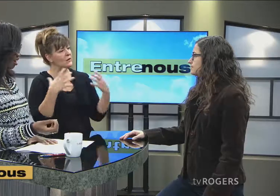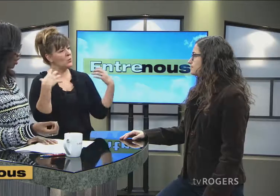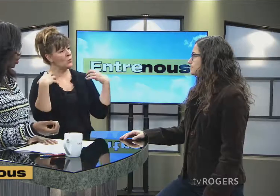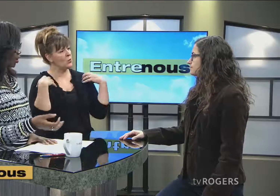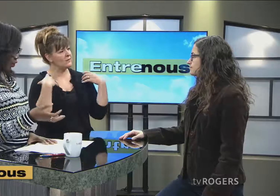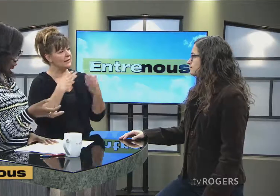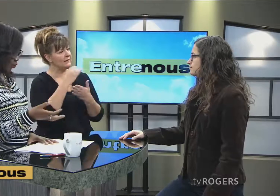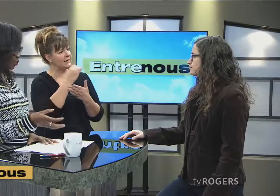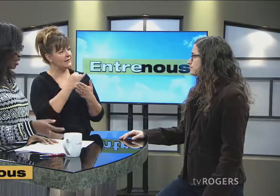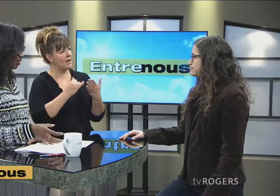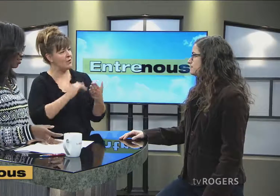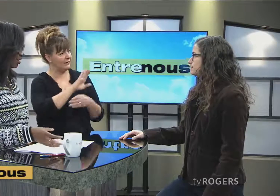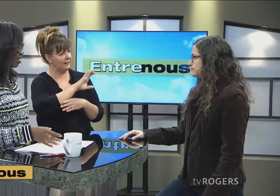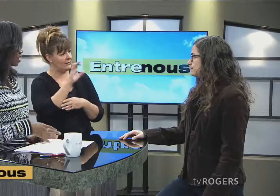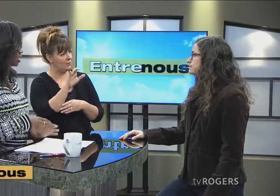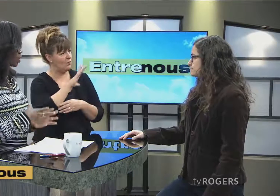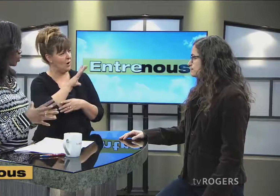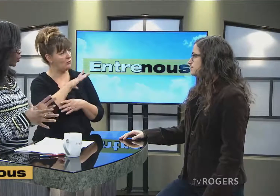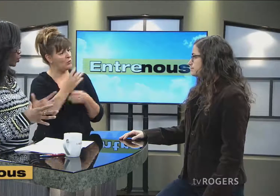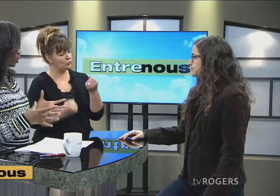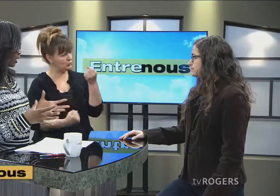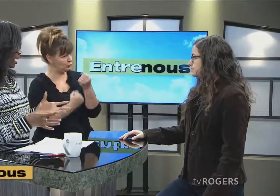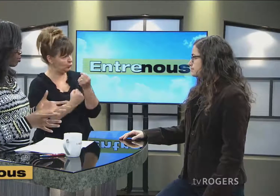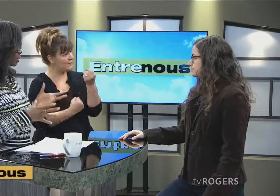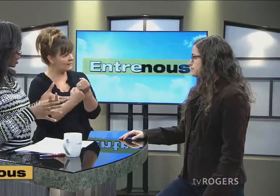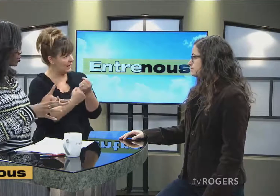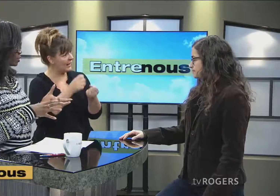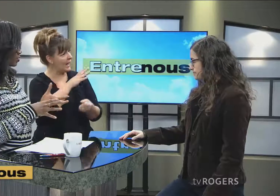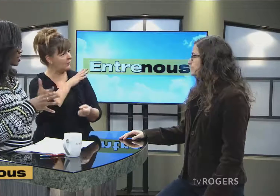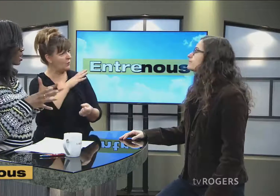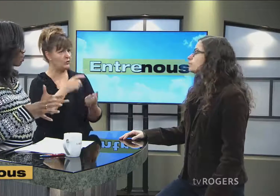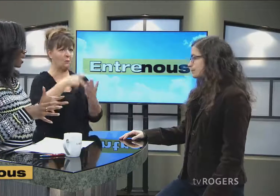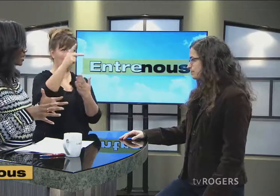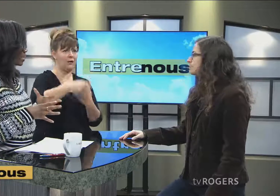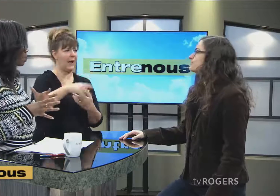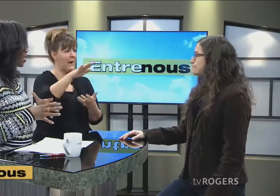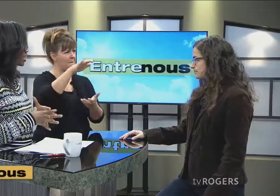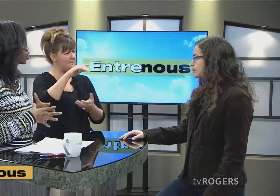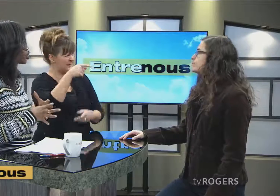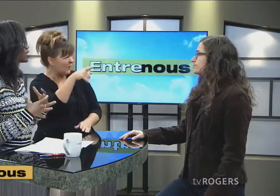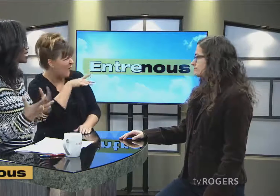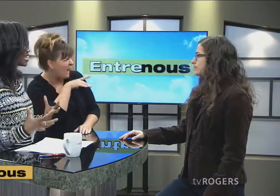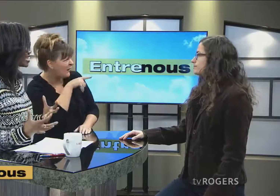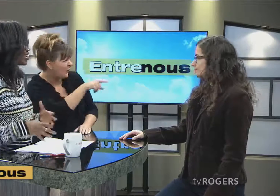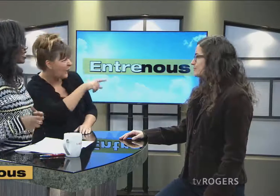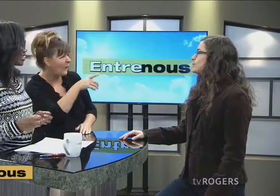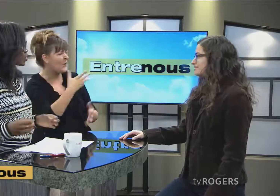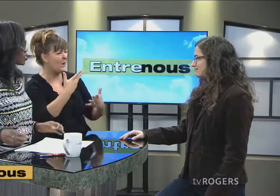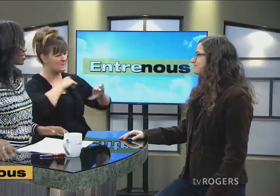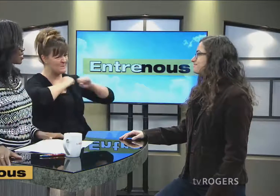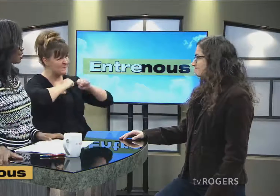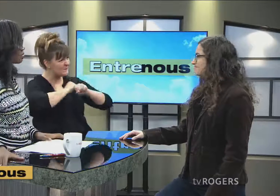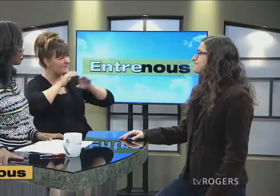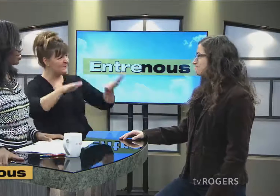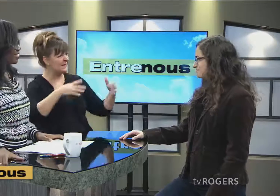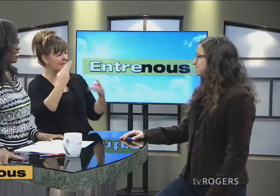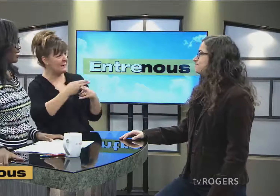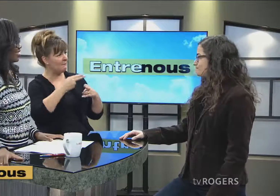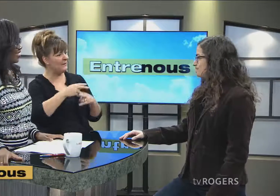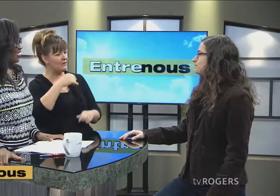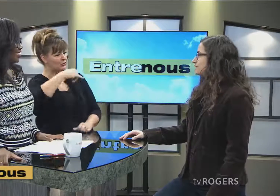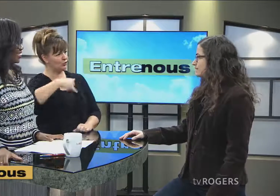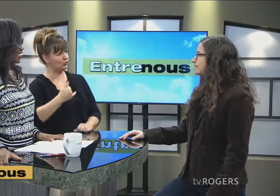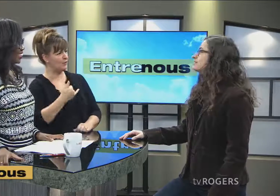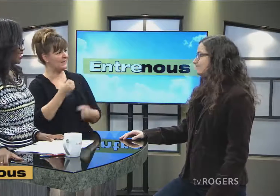des arts du Canada qui offre des programmes, parce que là, vous avez une campagne, la campagne Je signe. Qu'est-ce que c'est exactement?